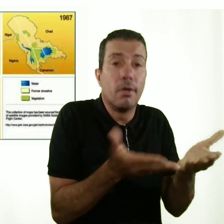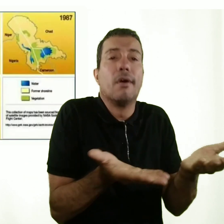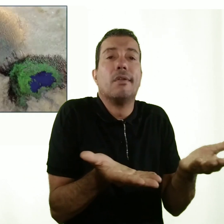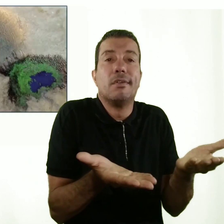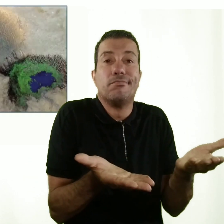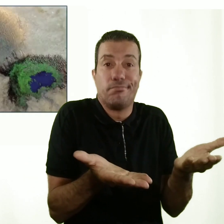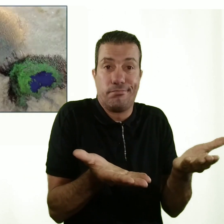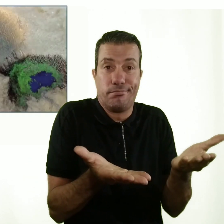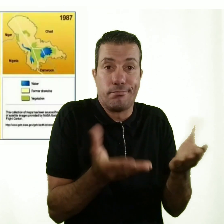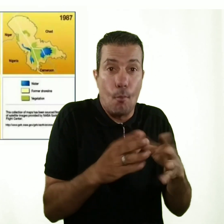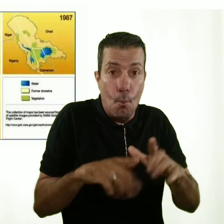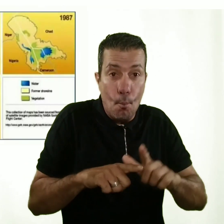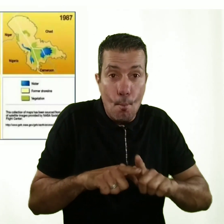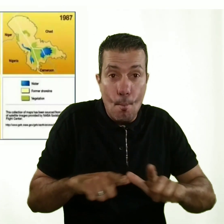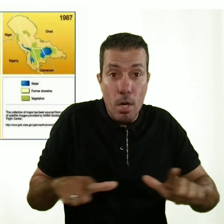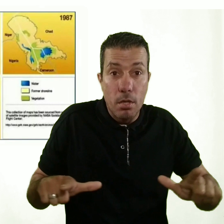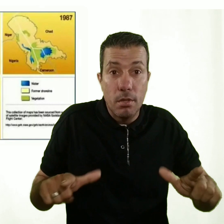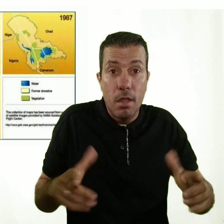Secou.